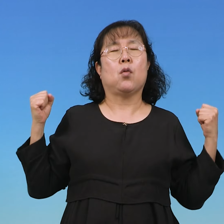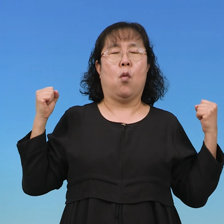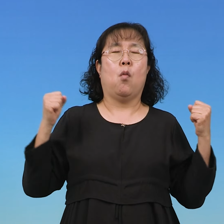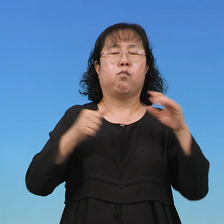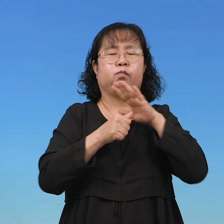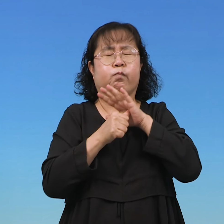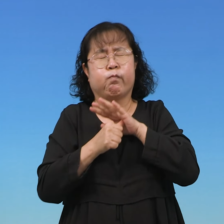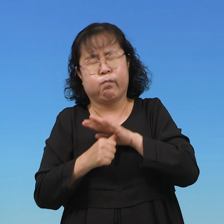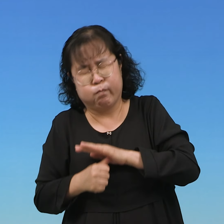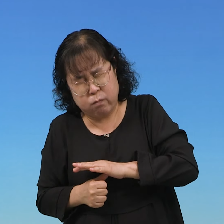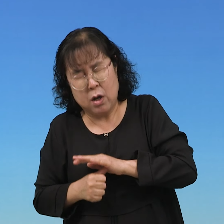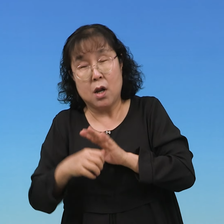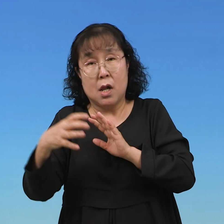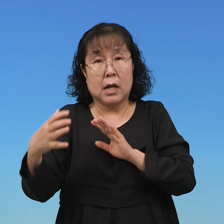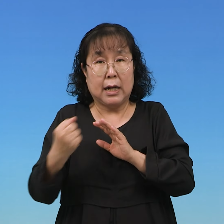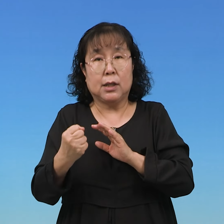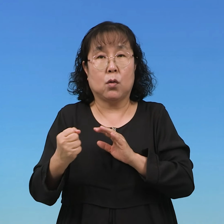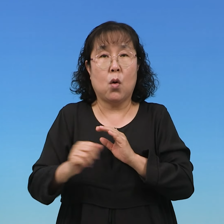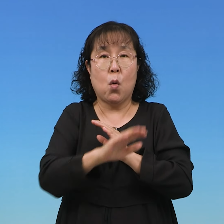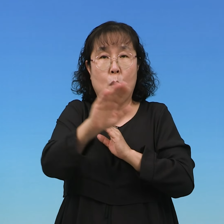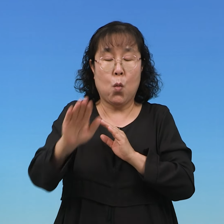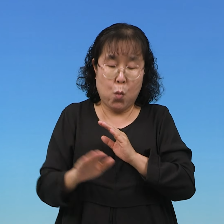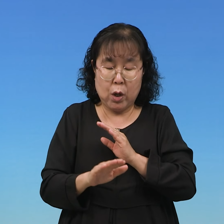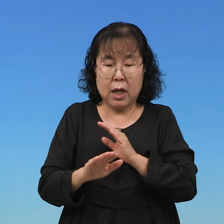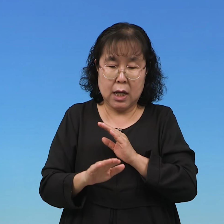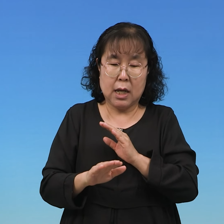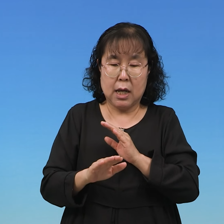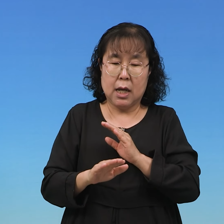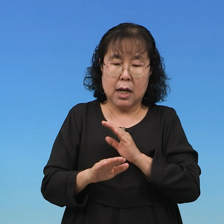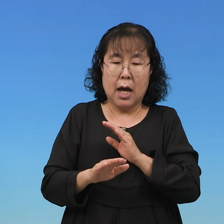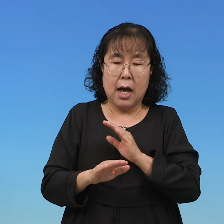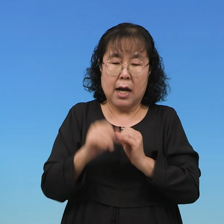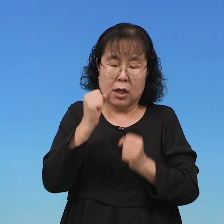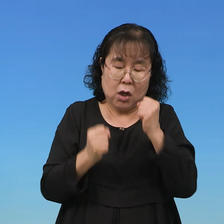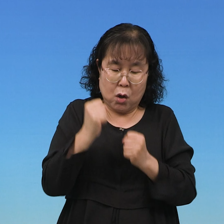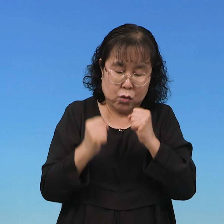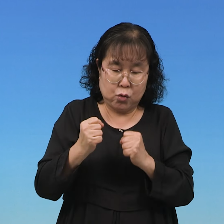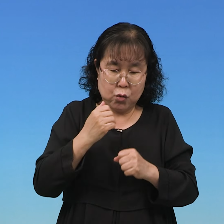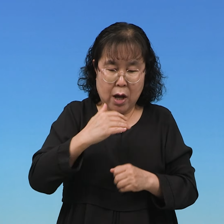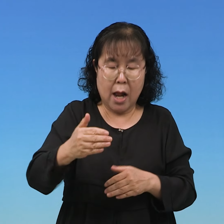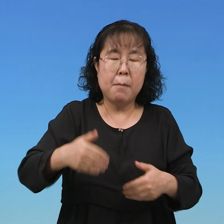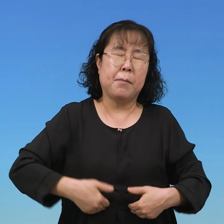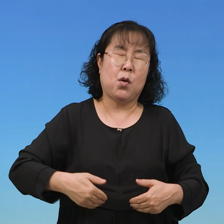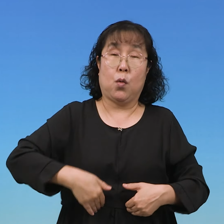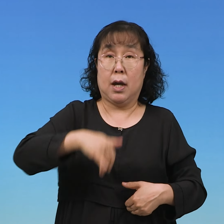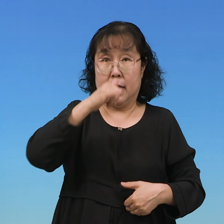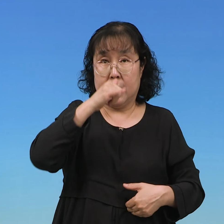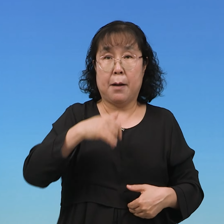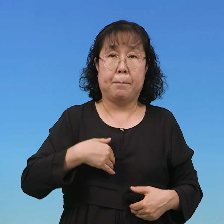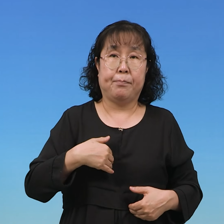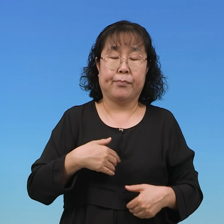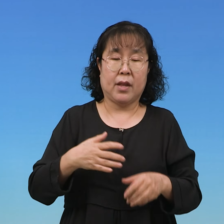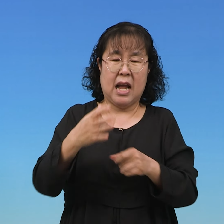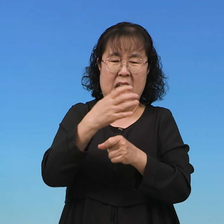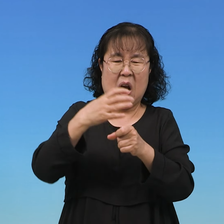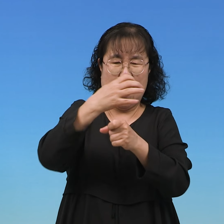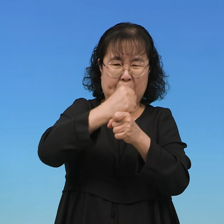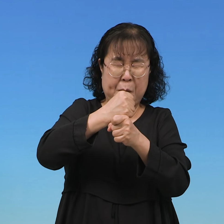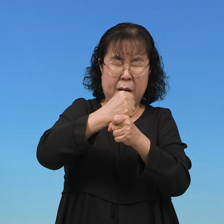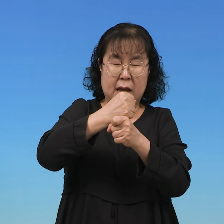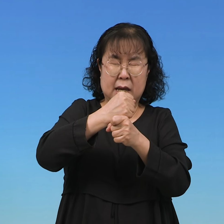인내로서 우리 앞에 당한 경주를 하면, 여기 나오는 그 얽매이기 쉬운 죄, 이걸 영어 성경으로 뒤져보니까